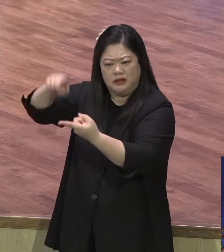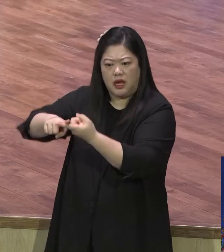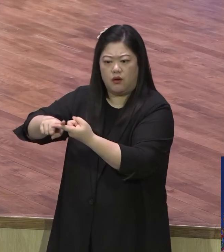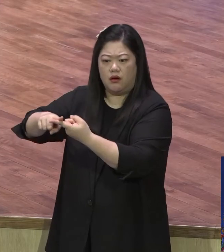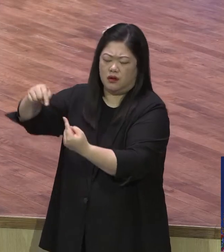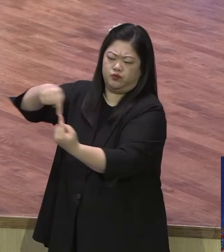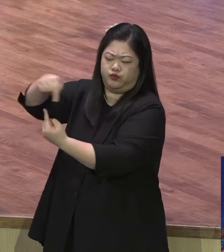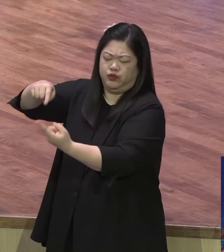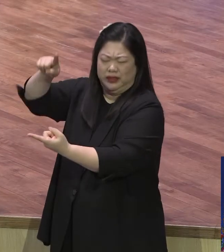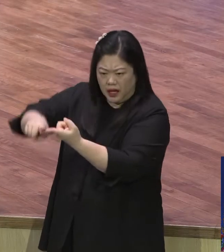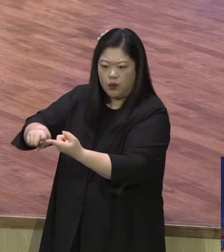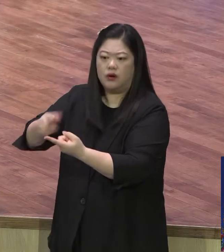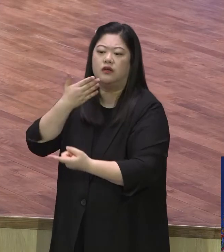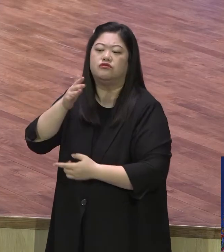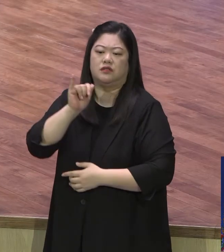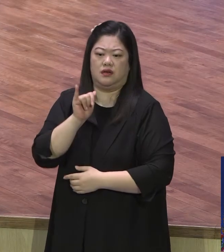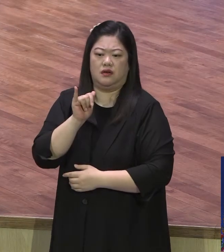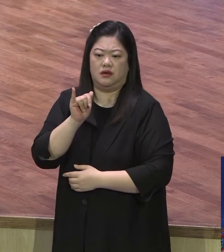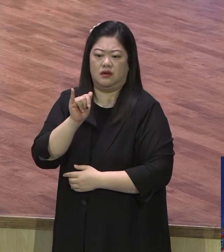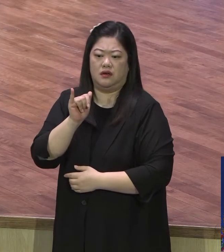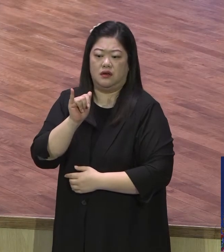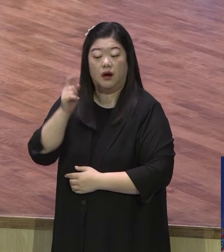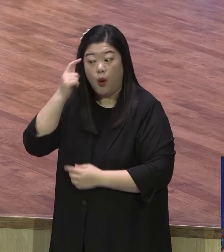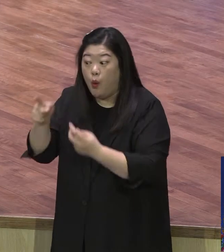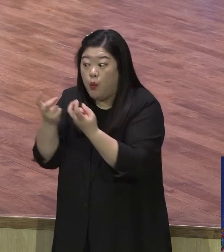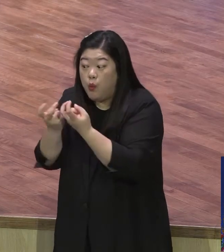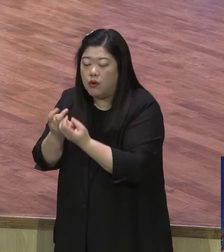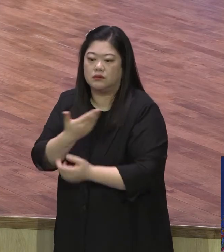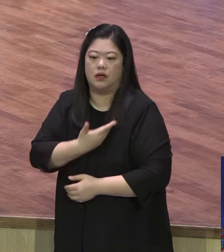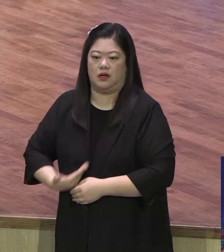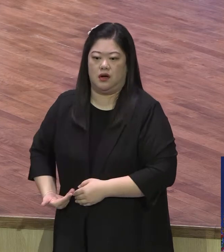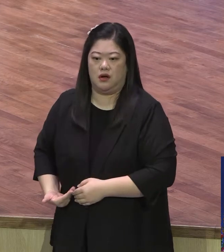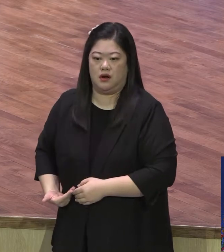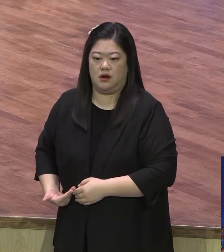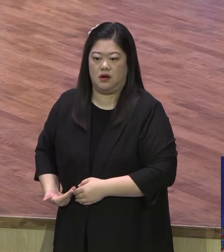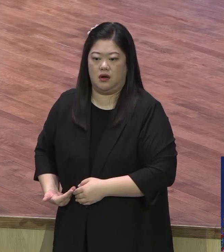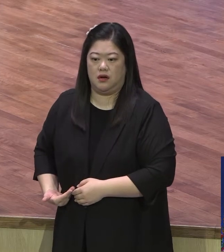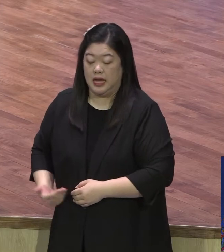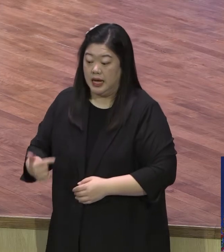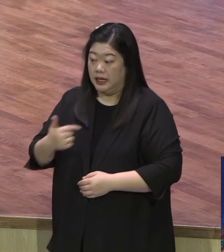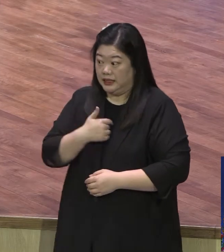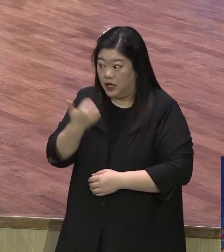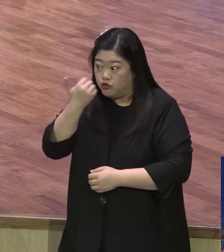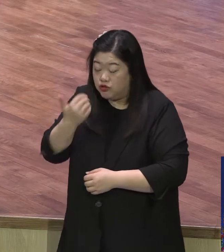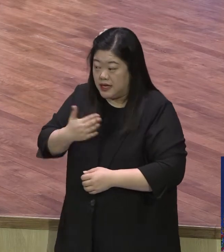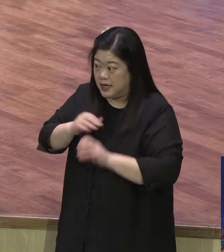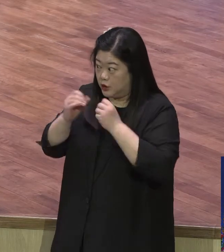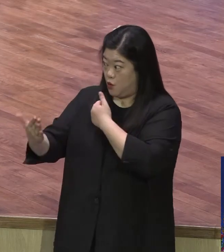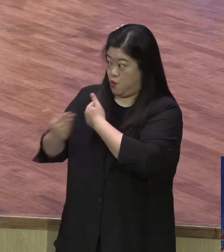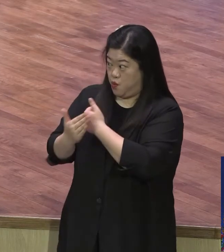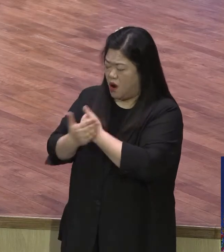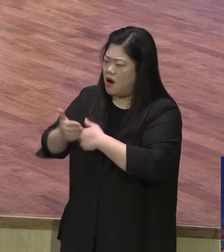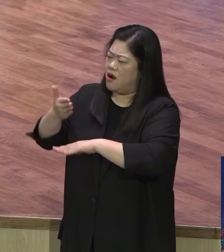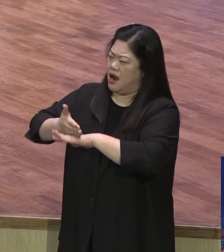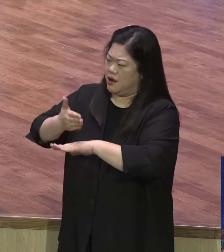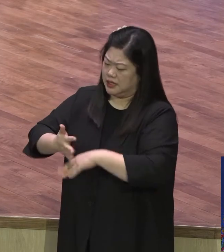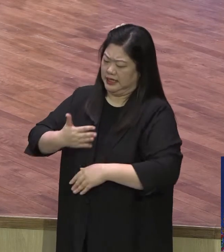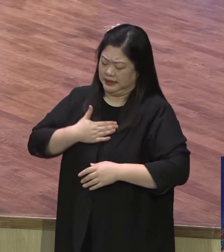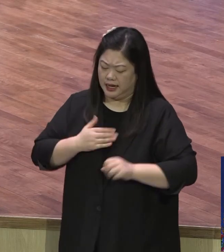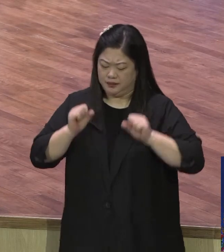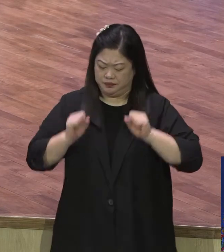진짜 제대로 정말 성도들이 땀 흘려 기도하면서 헌신해서 보낸 성교비를 가지고 제대로 정말 제자